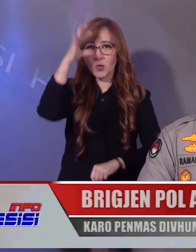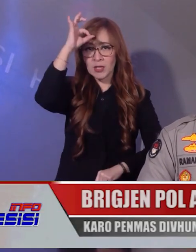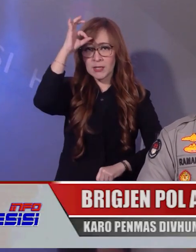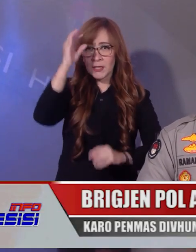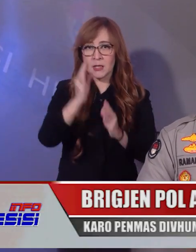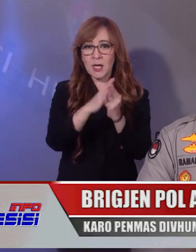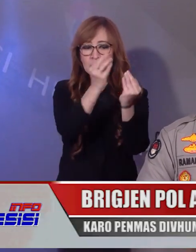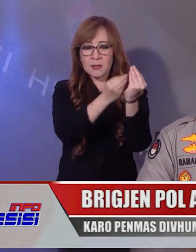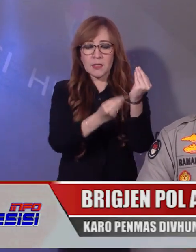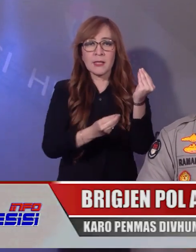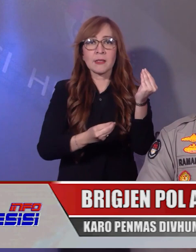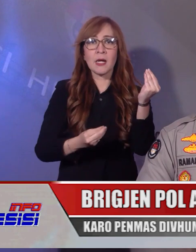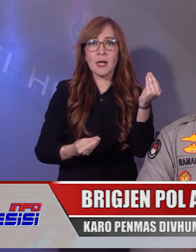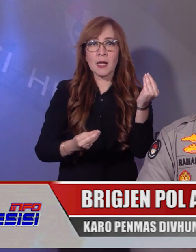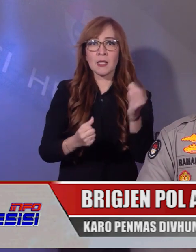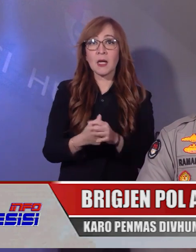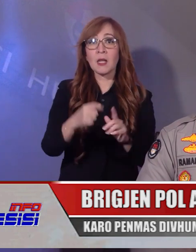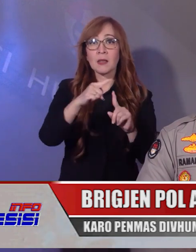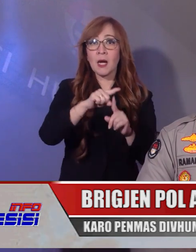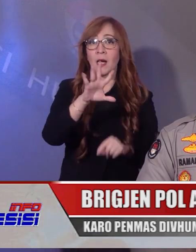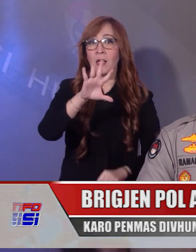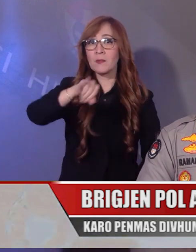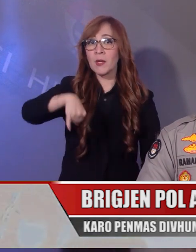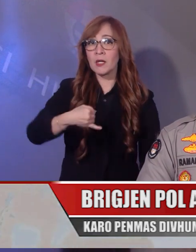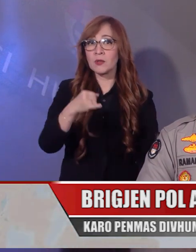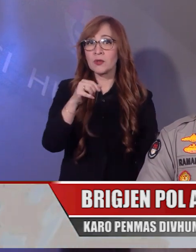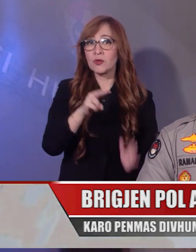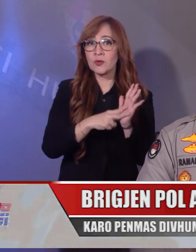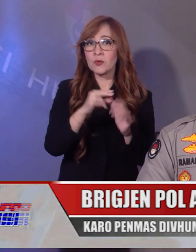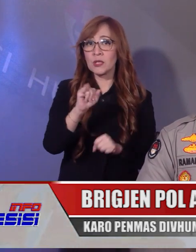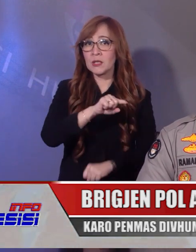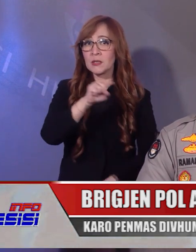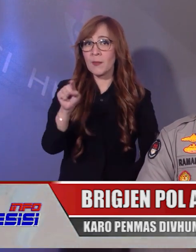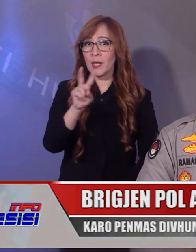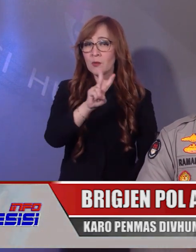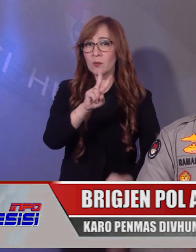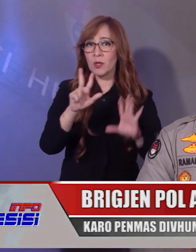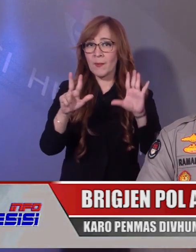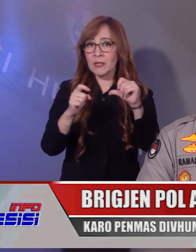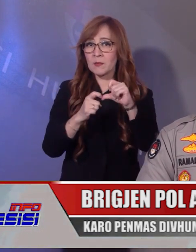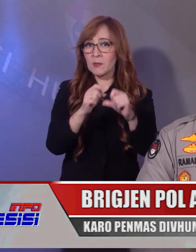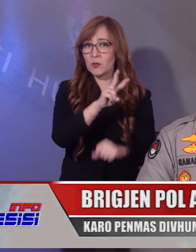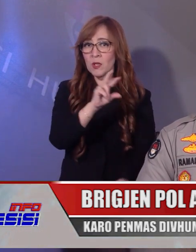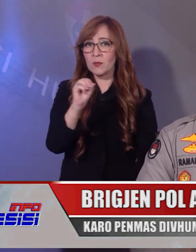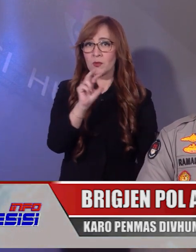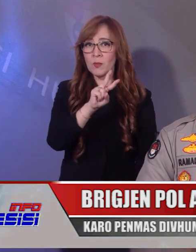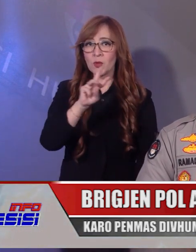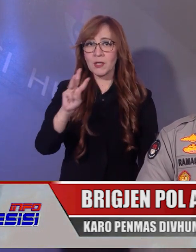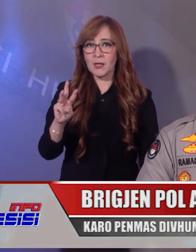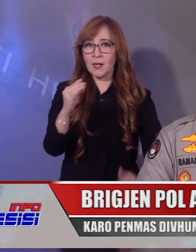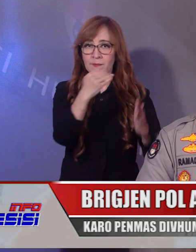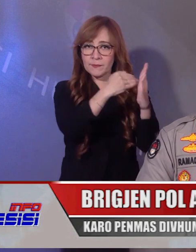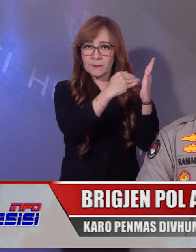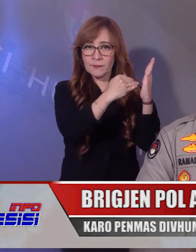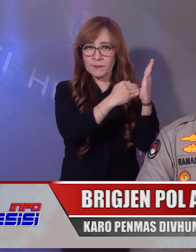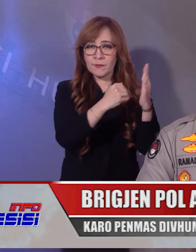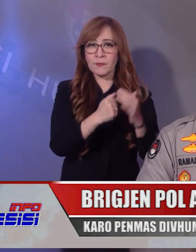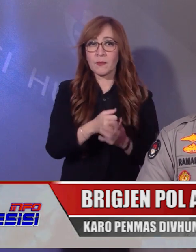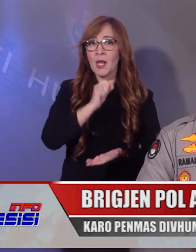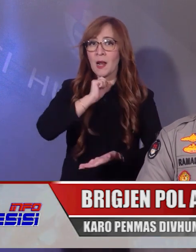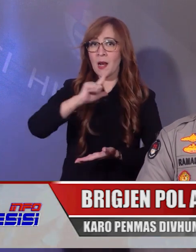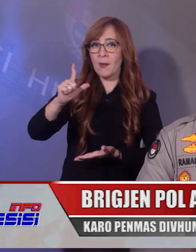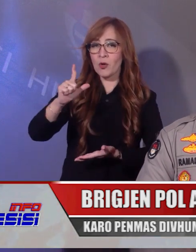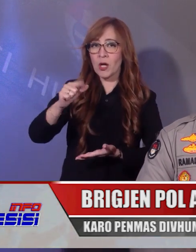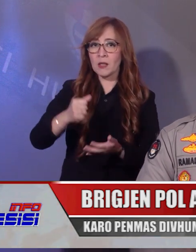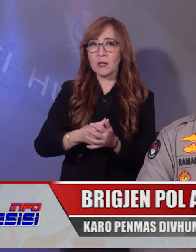dan Polda jajaran periode 5 Juni sampai 28 September 2023 adalah sebagai berikut laporan